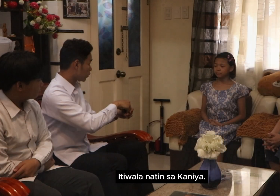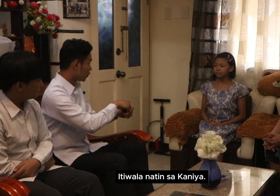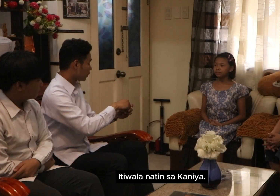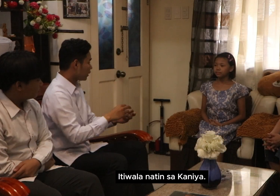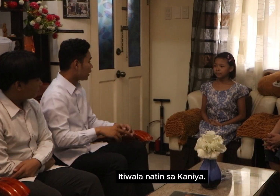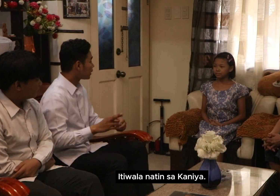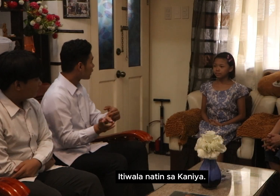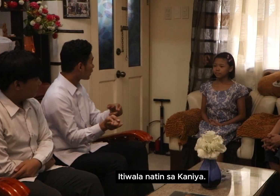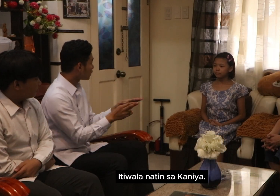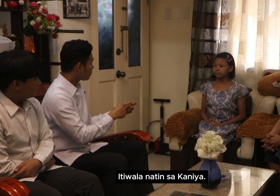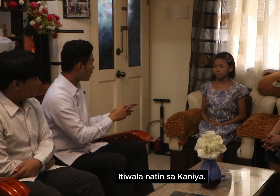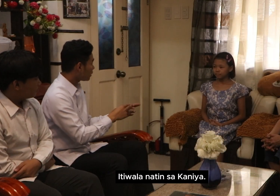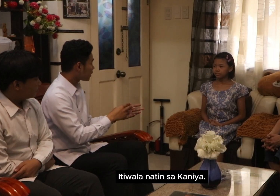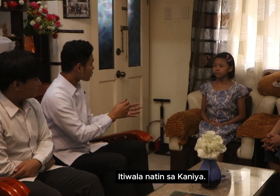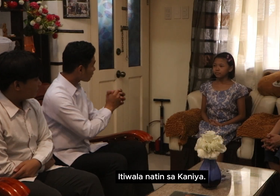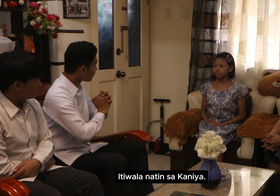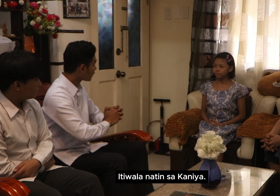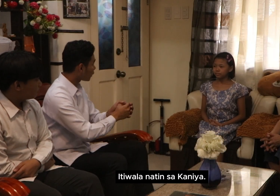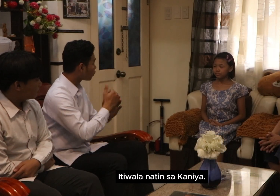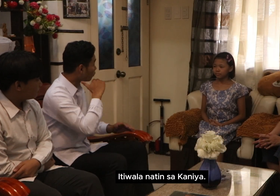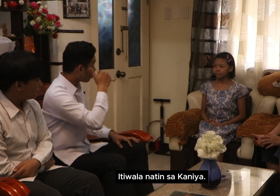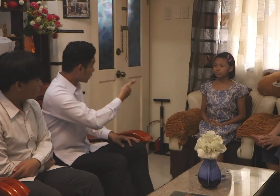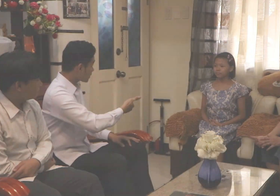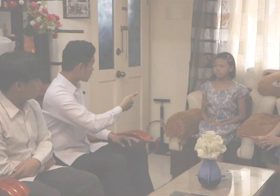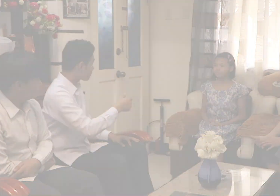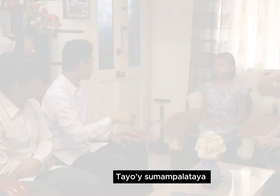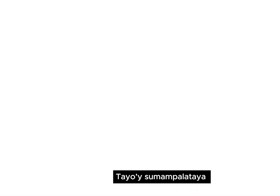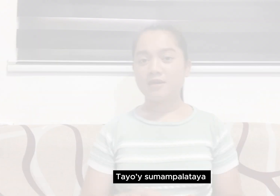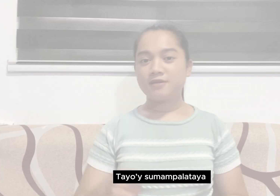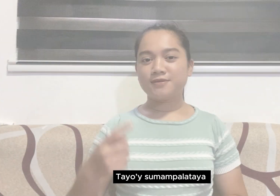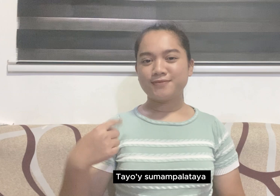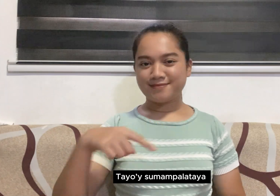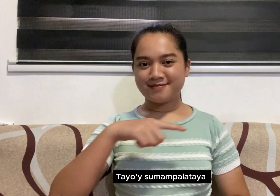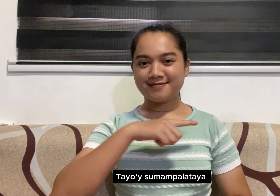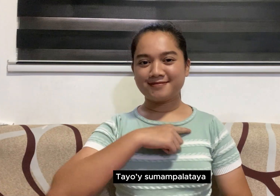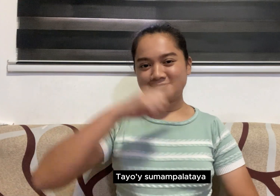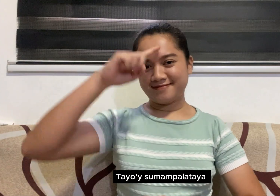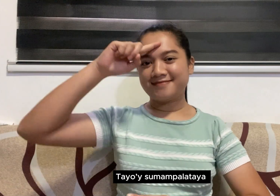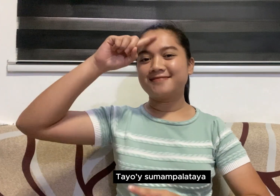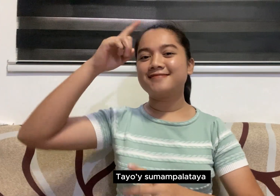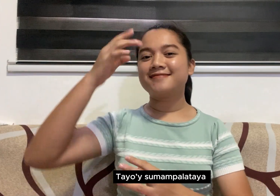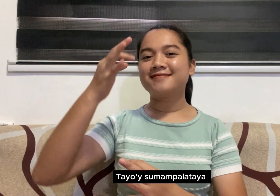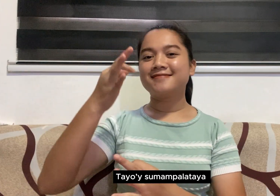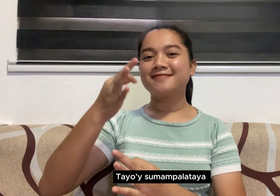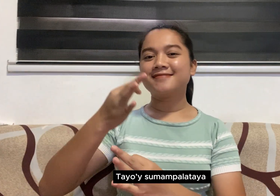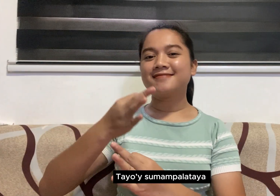itiwala natin sa Kanya. Tayo sumampalataya,